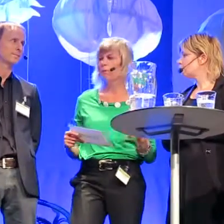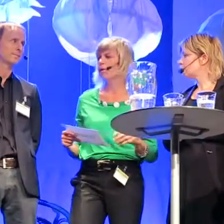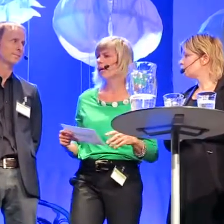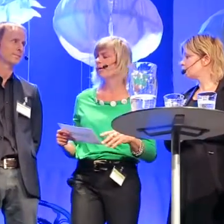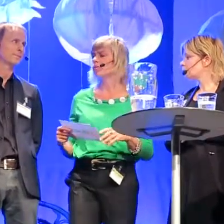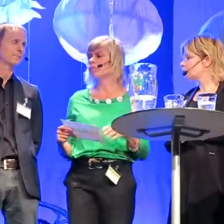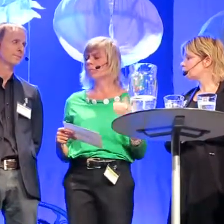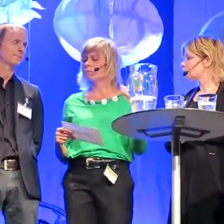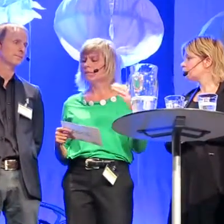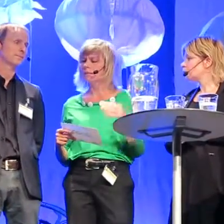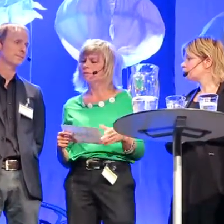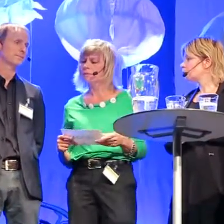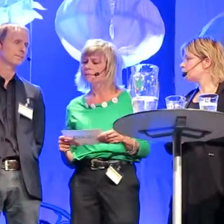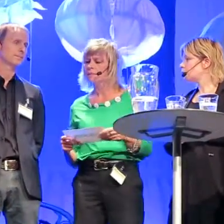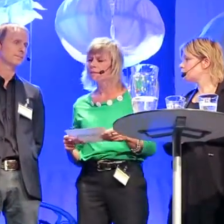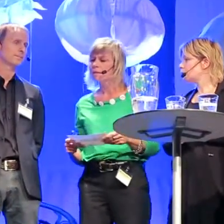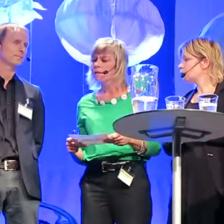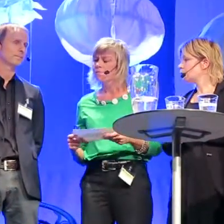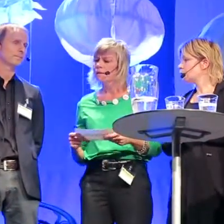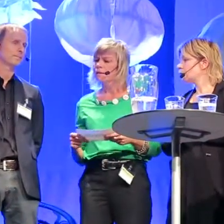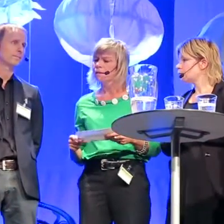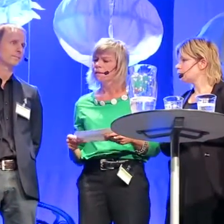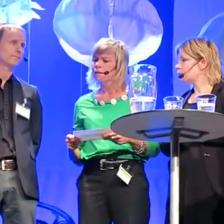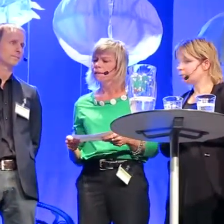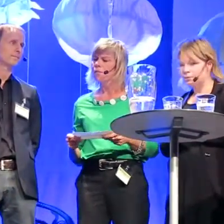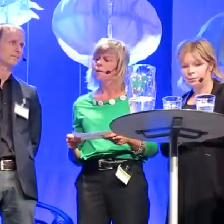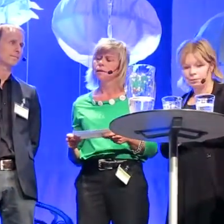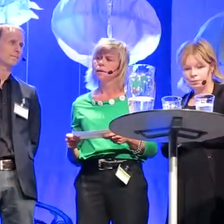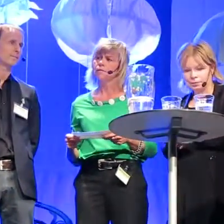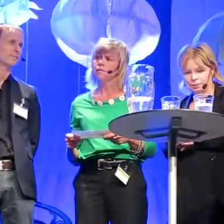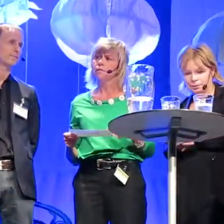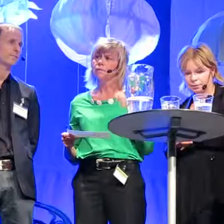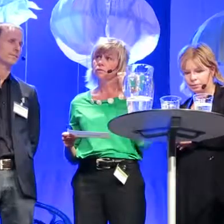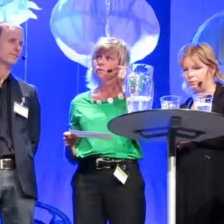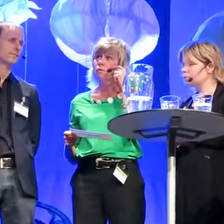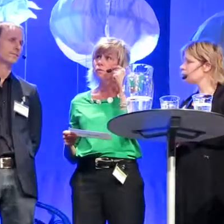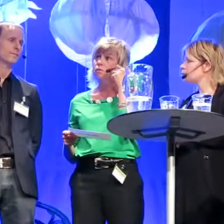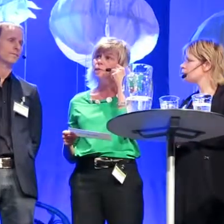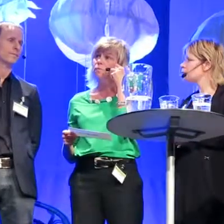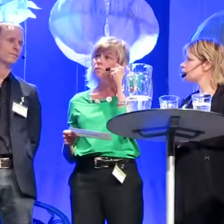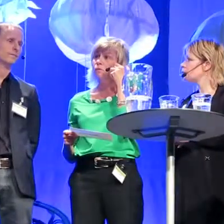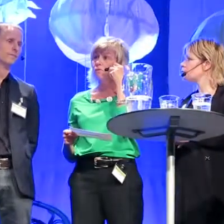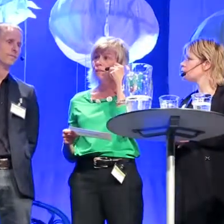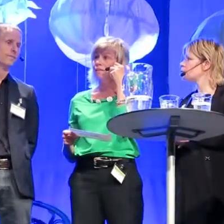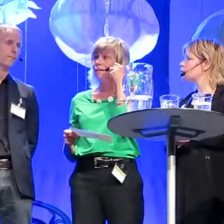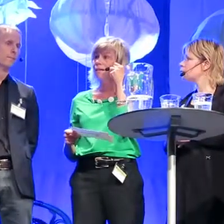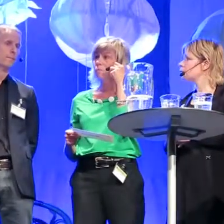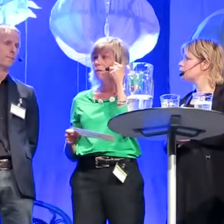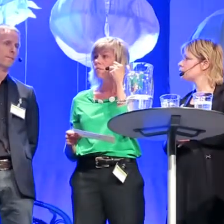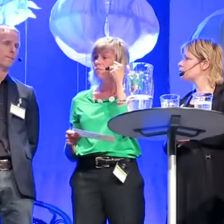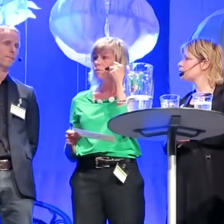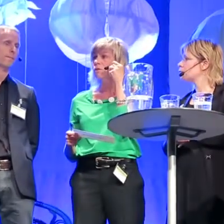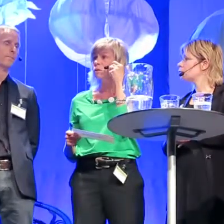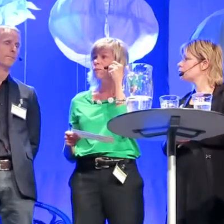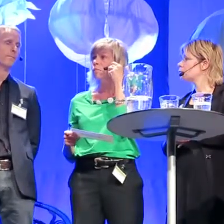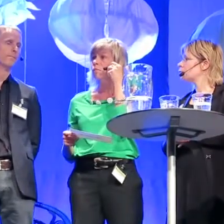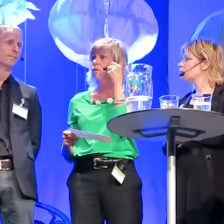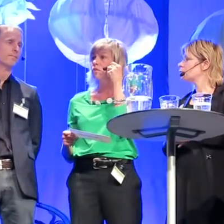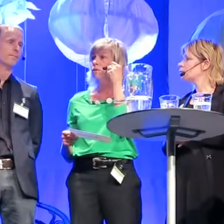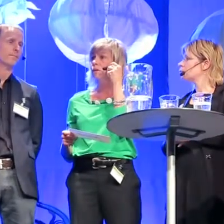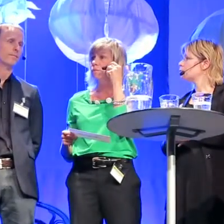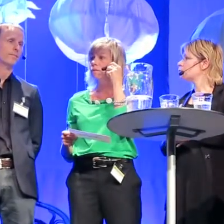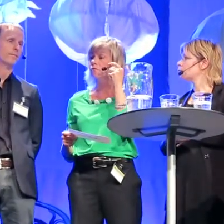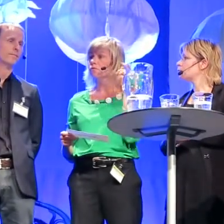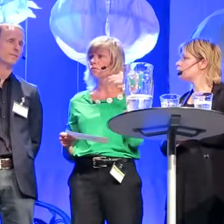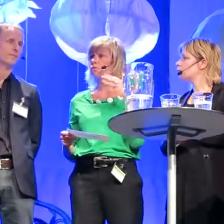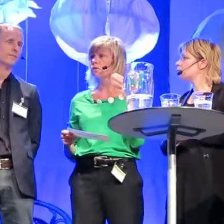en gruppering här som jobbar på ett annorlunda sätt. Men när det gäller då, alltså klimatutsläppen, så har ju vi satt ett mål för 2020,